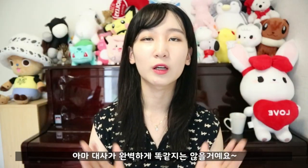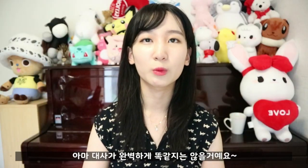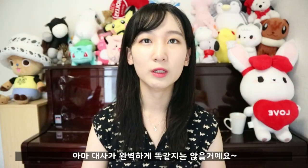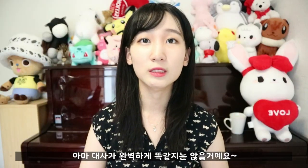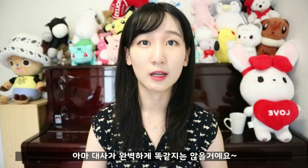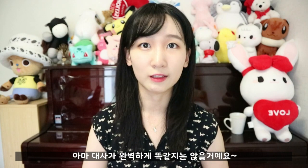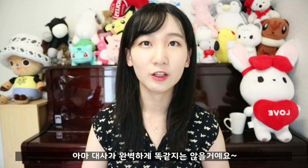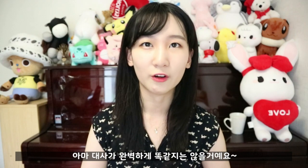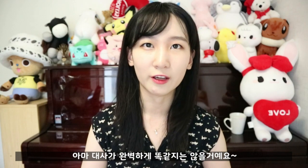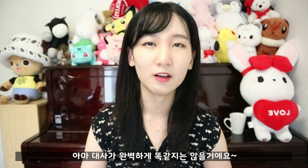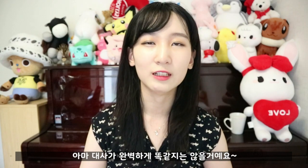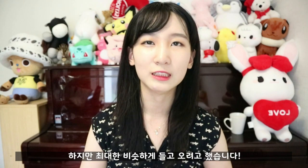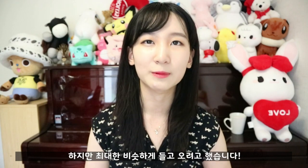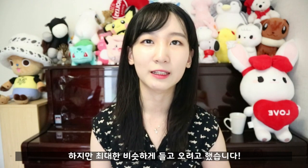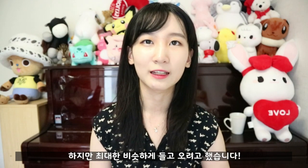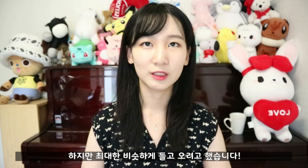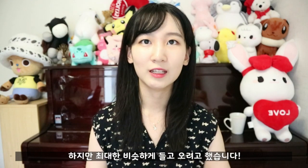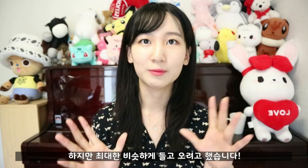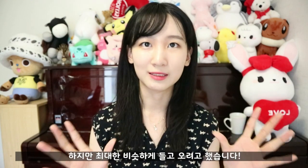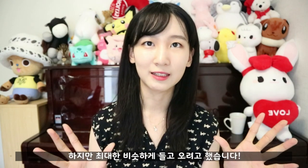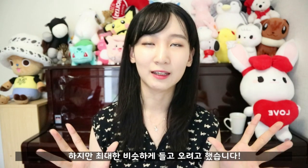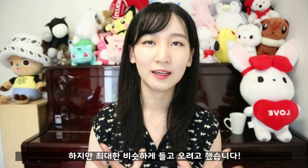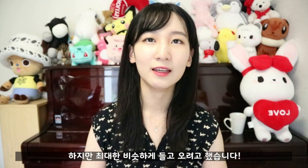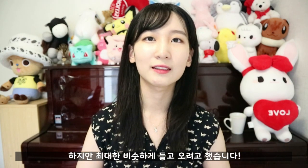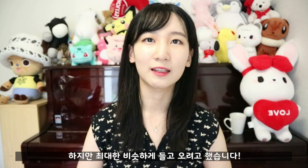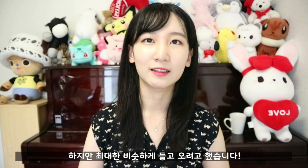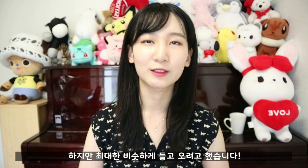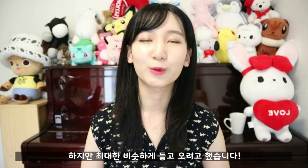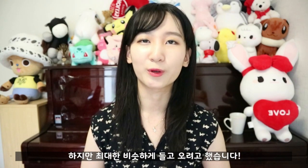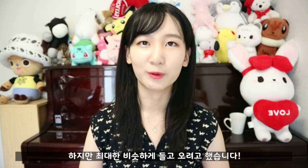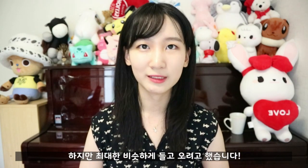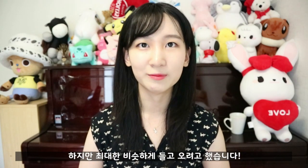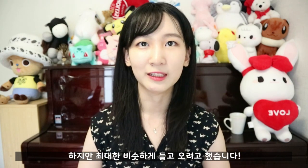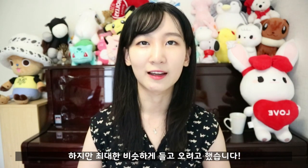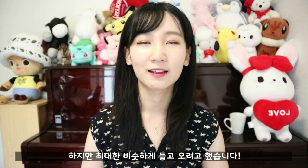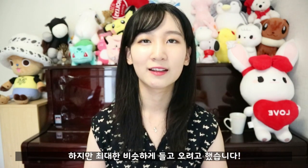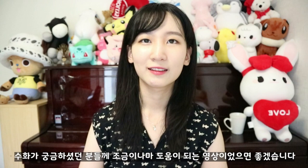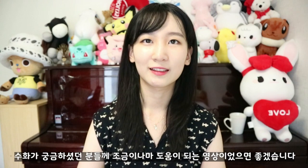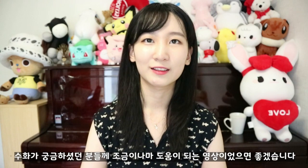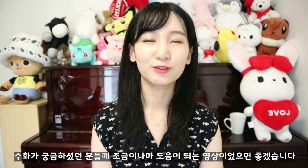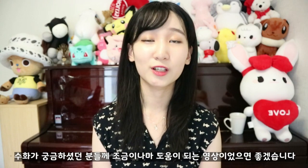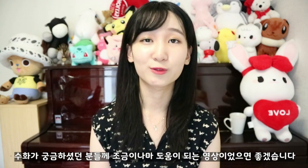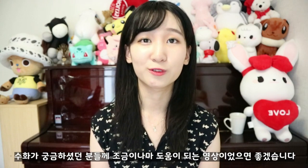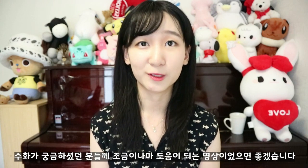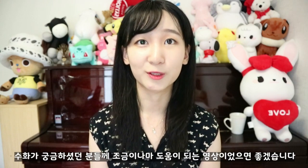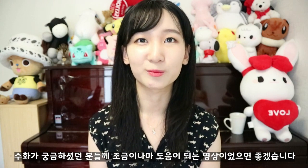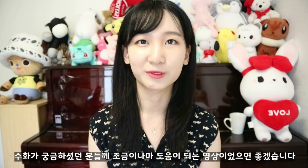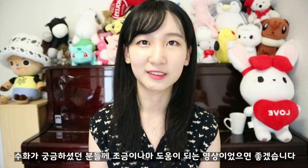완벽하게 똑같진 않을 거예요. 하지만 최대한 비슷하게 네, 들고 오려고 했습니다. 네, 수화가 궁금하셨던